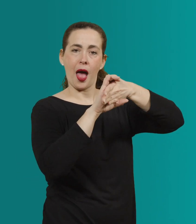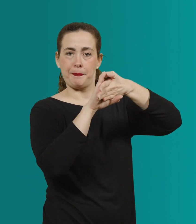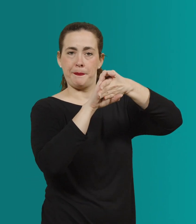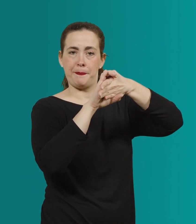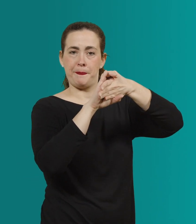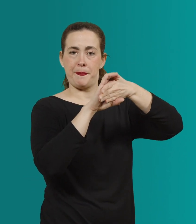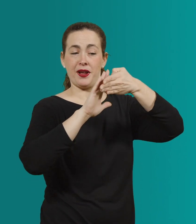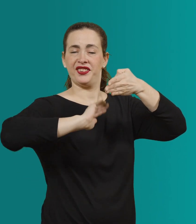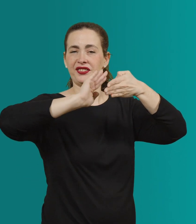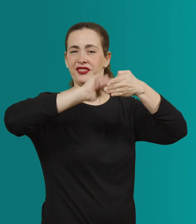polit.